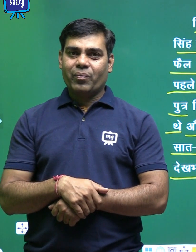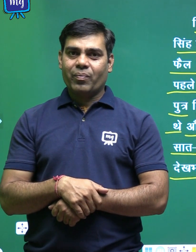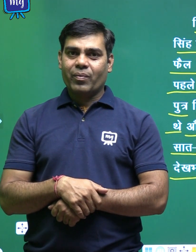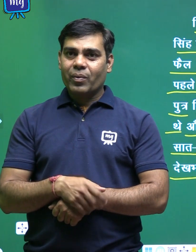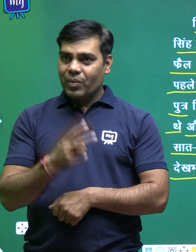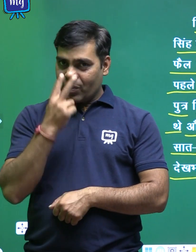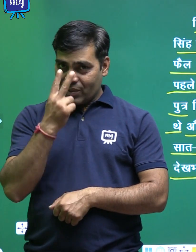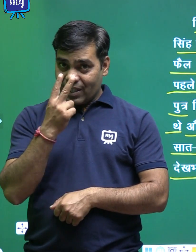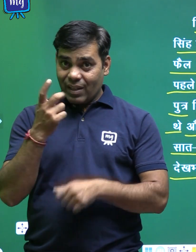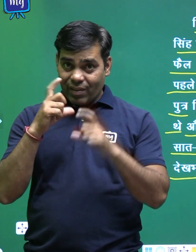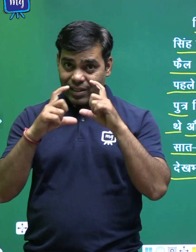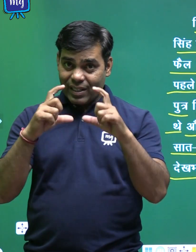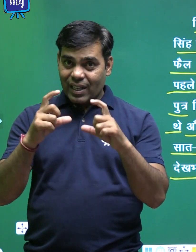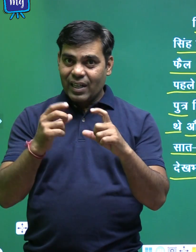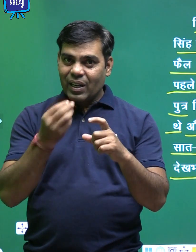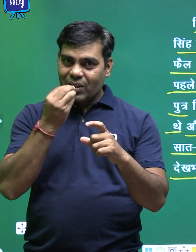देखभाल